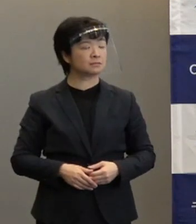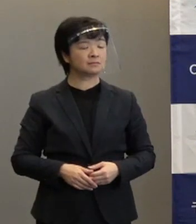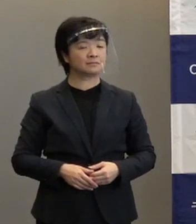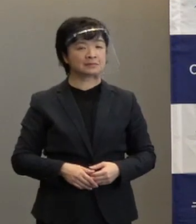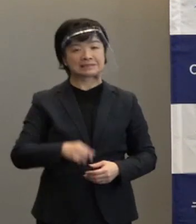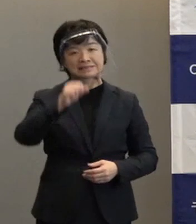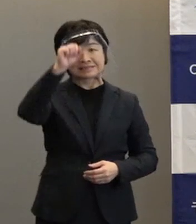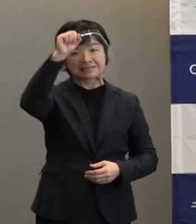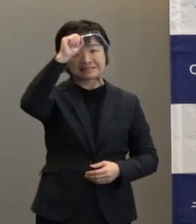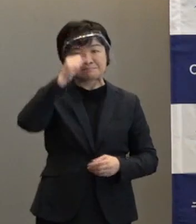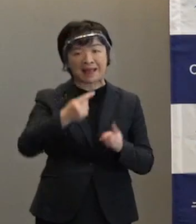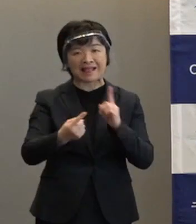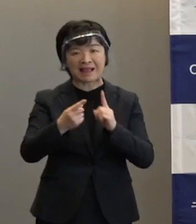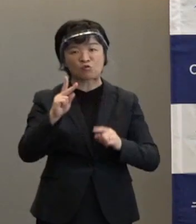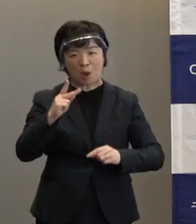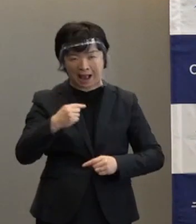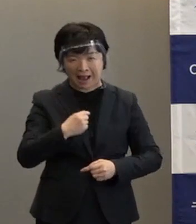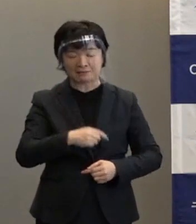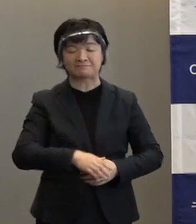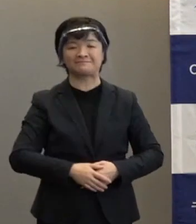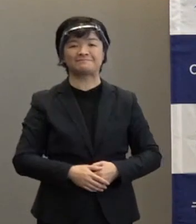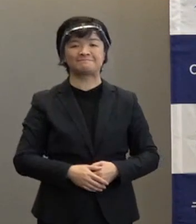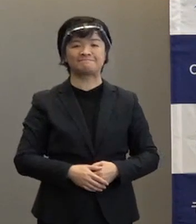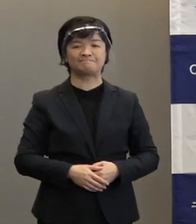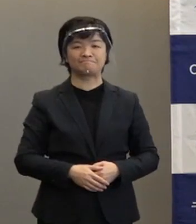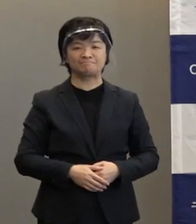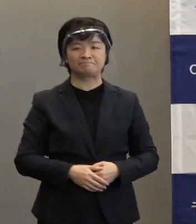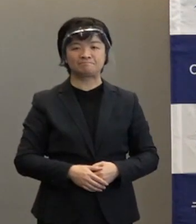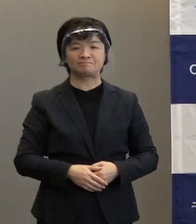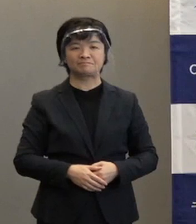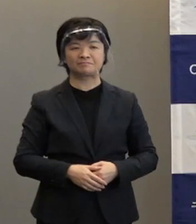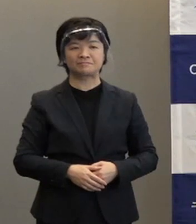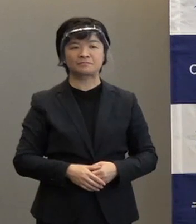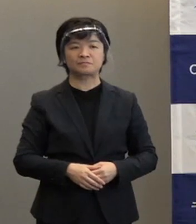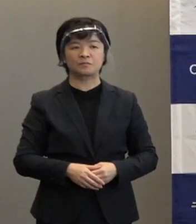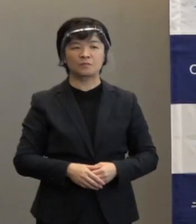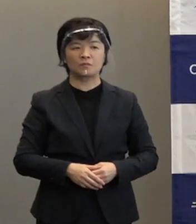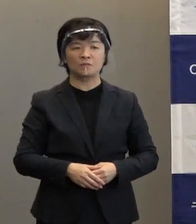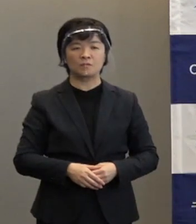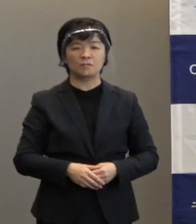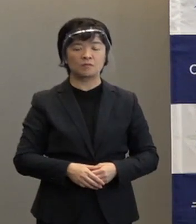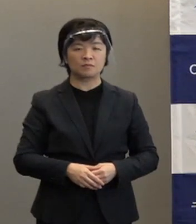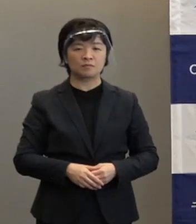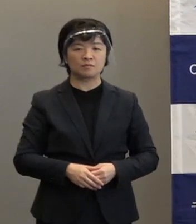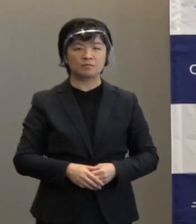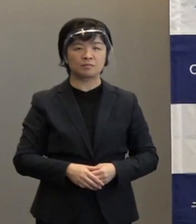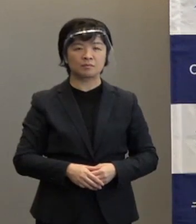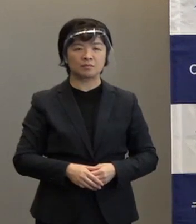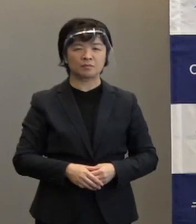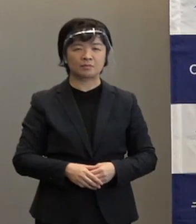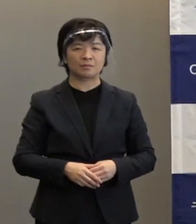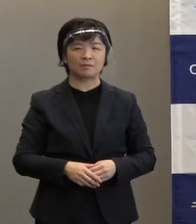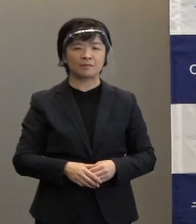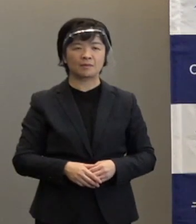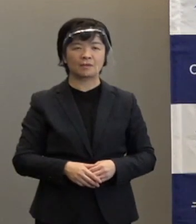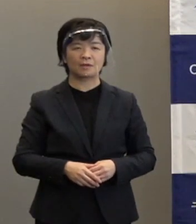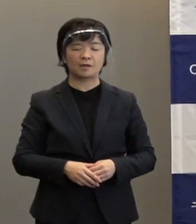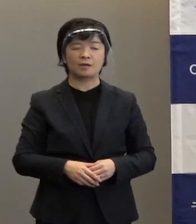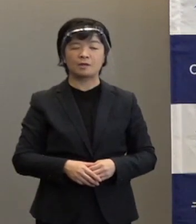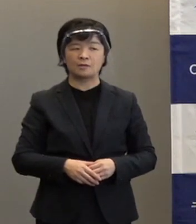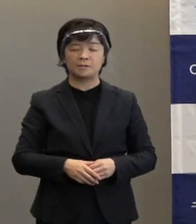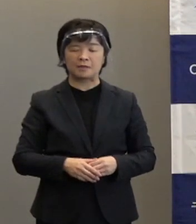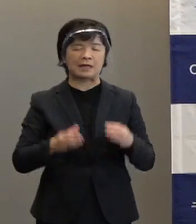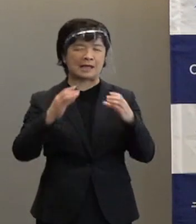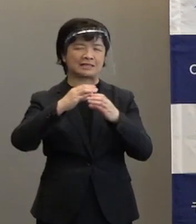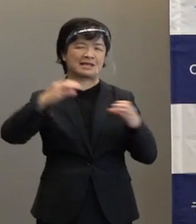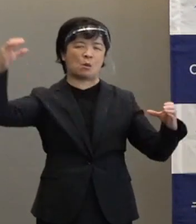疾病対策課でございます。ご指摘のですね、変異株でございますけれども、ここに来まして、県内の状況、全